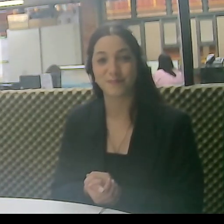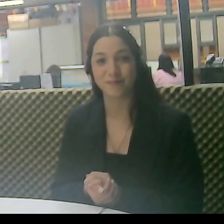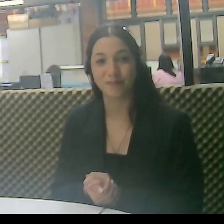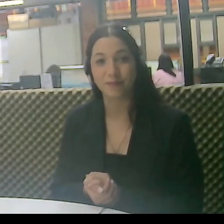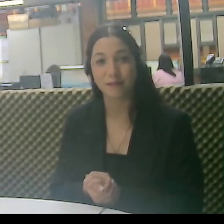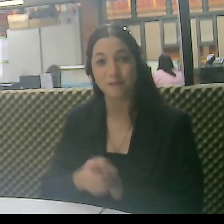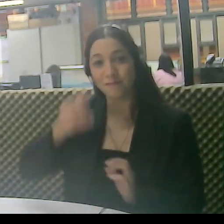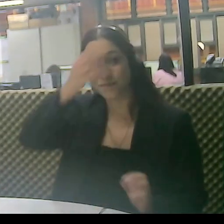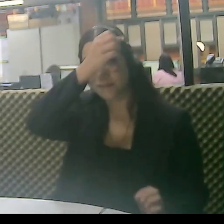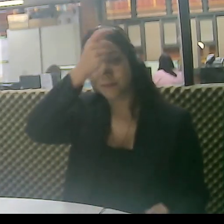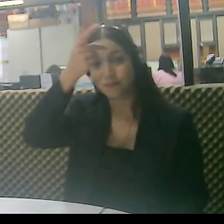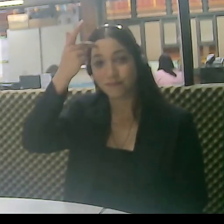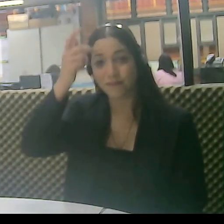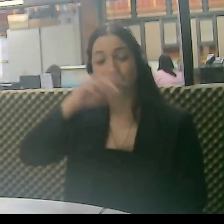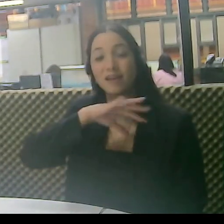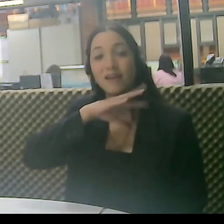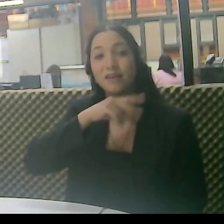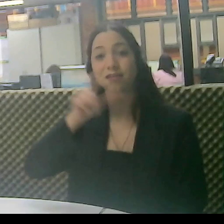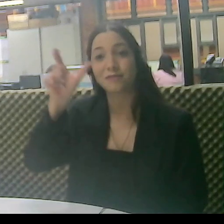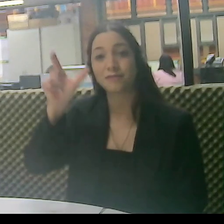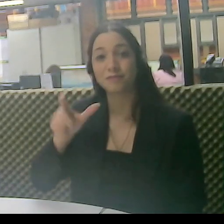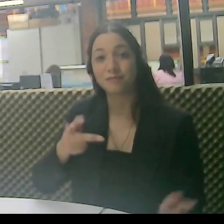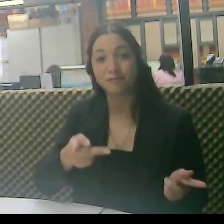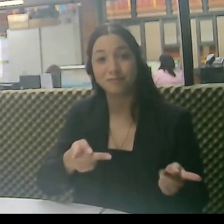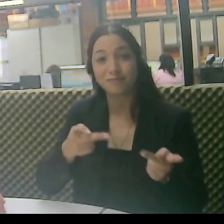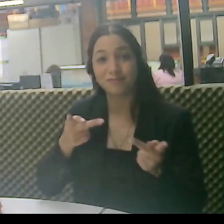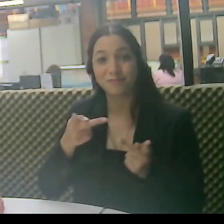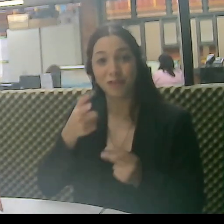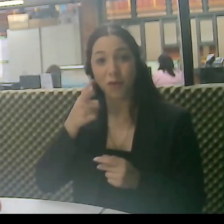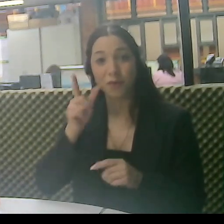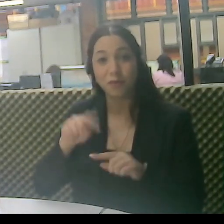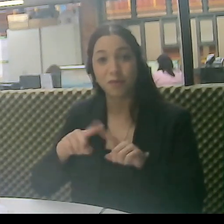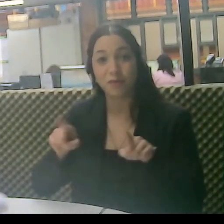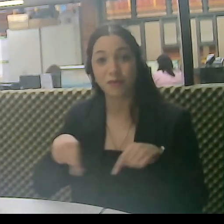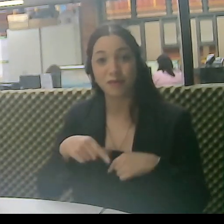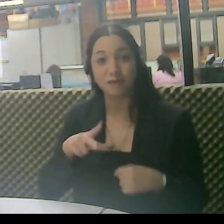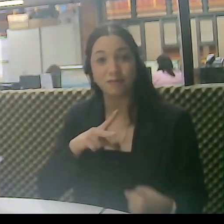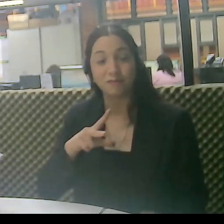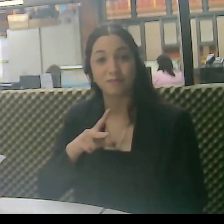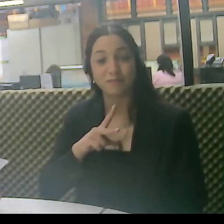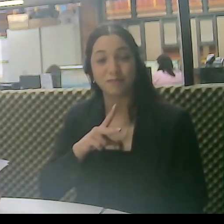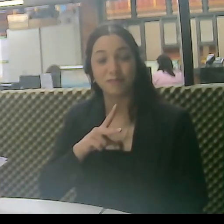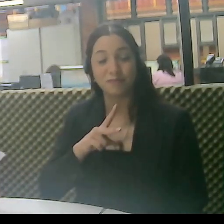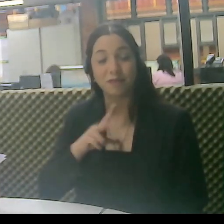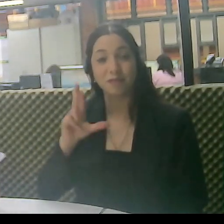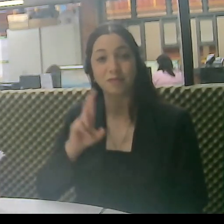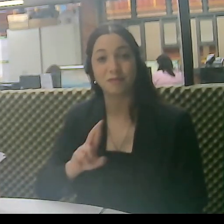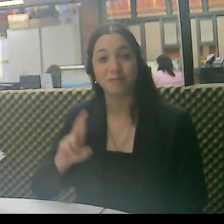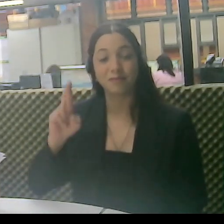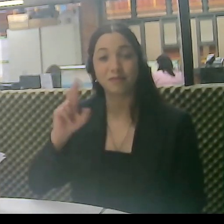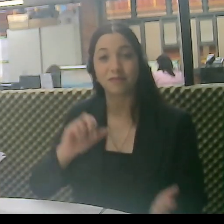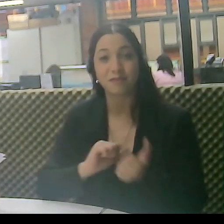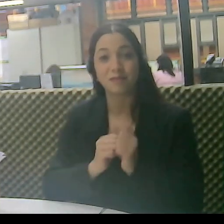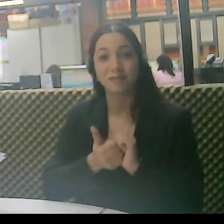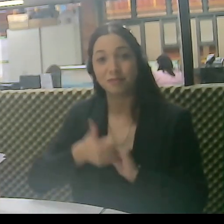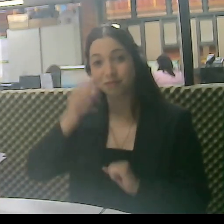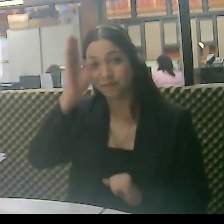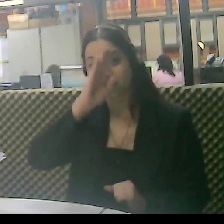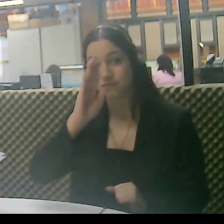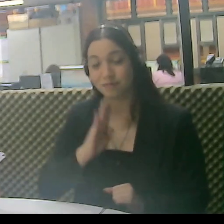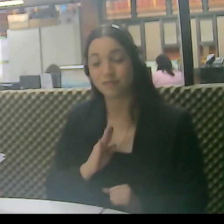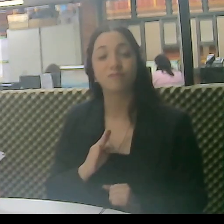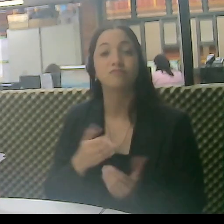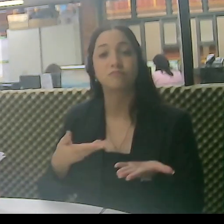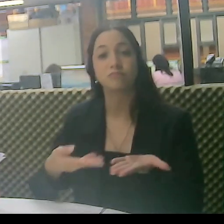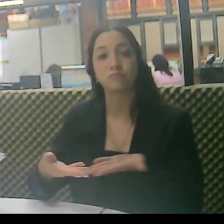O prefeito Adelmo Leão recebeu em seu gabinete na tarde de ontem a visita de representantes do esporte brasileiro para tratar sobre